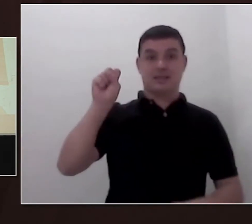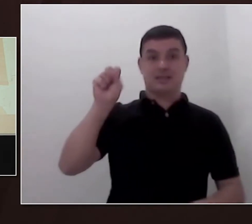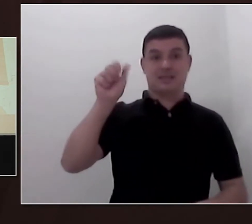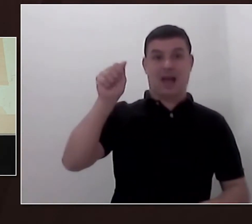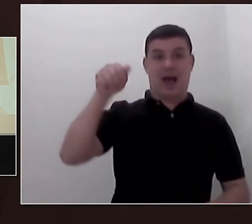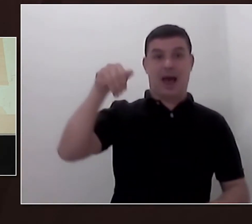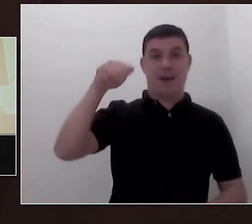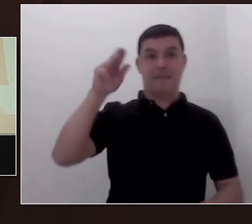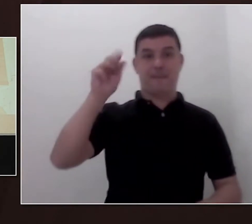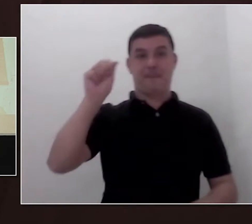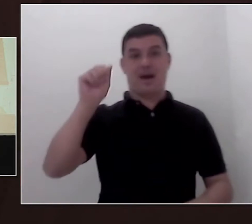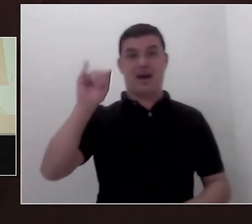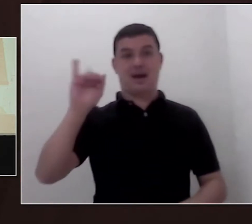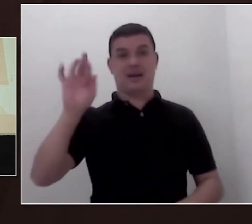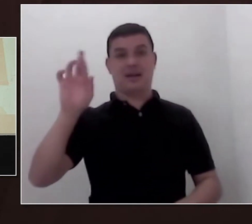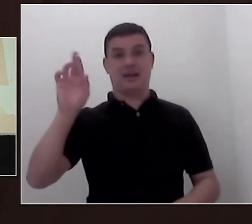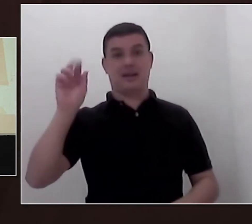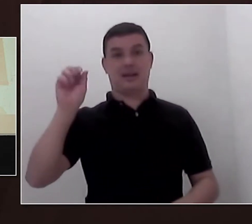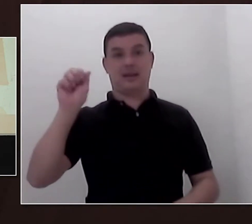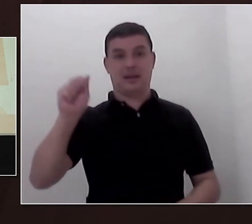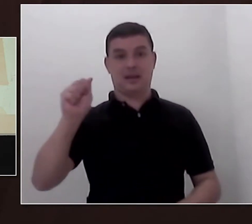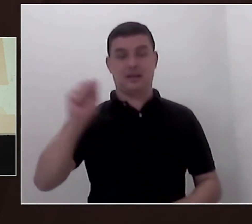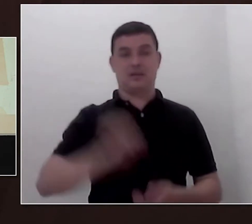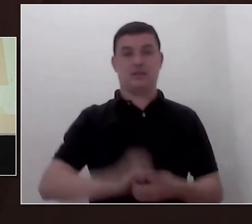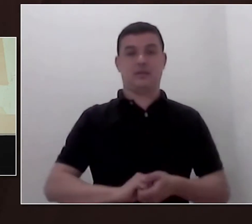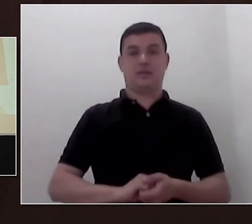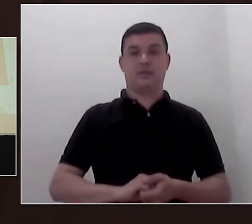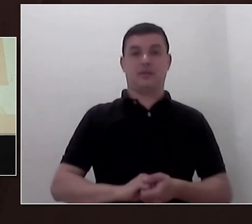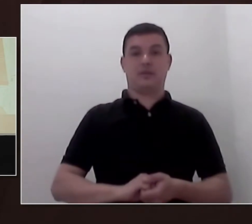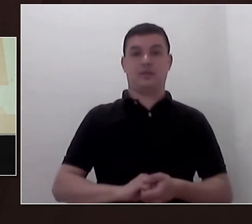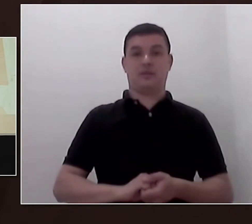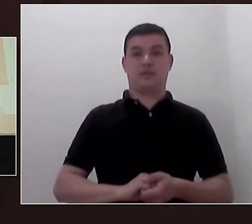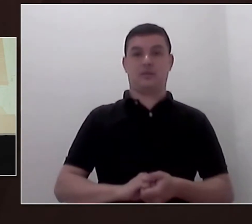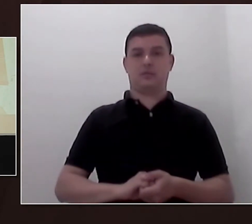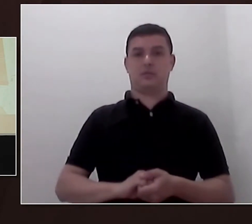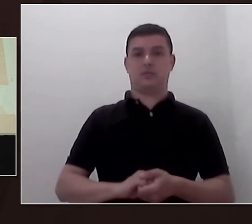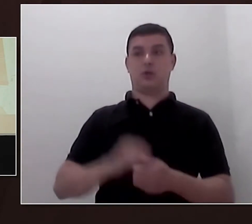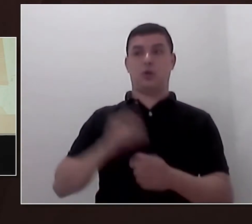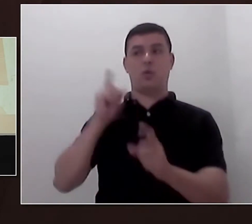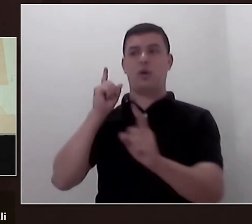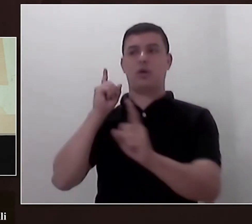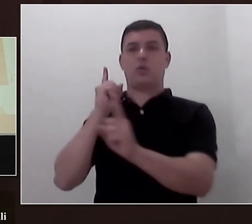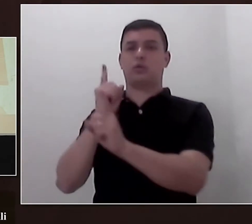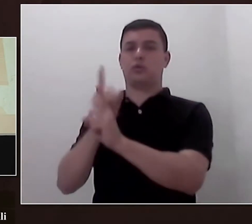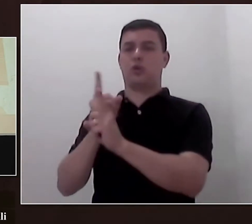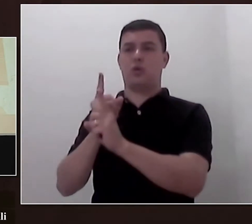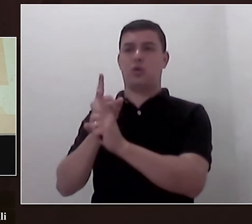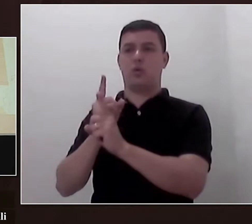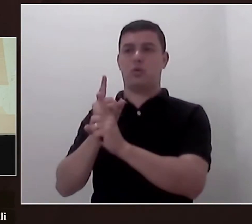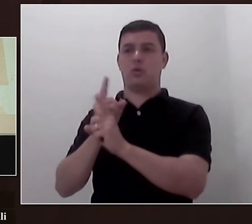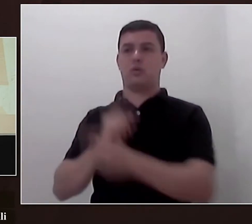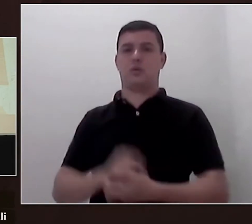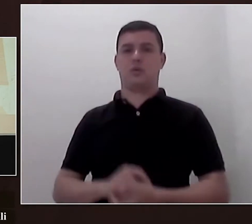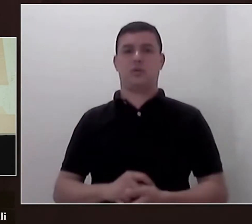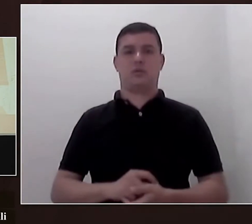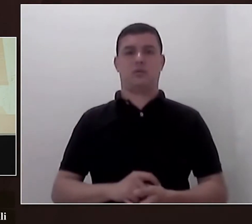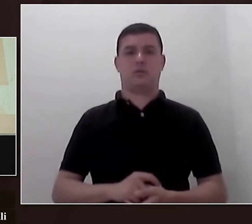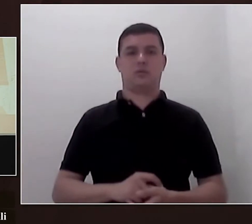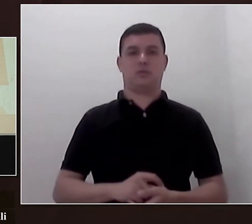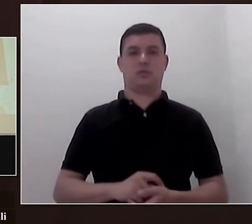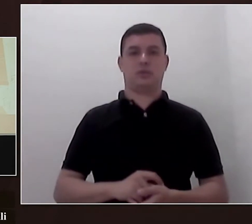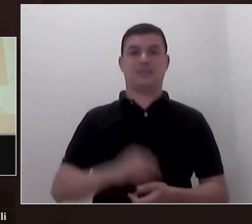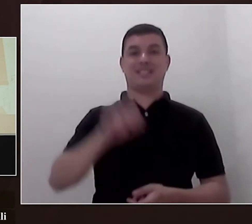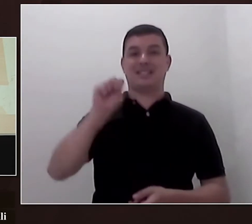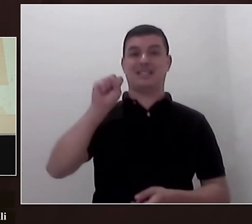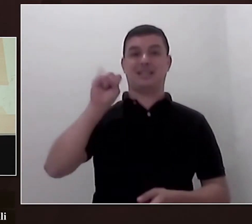um tal de Simão o Mágico, no versículo 9. Ora, havia certo homem chamado Simão que ali